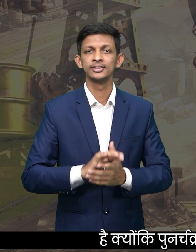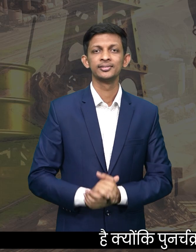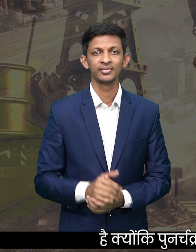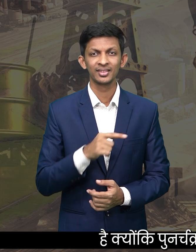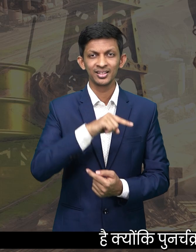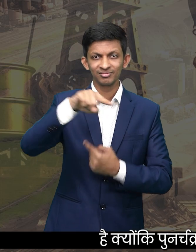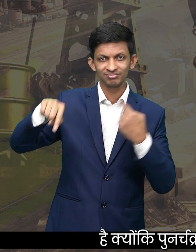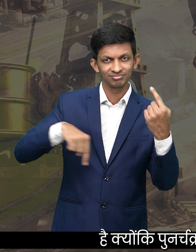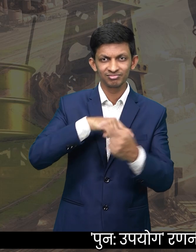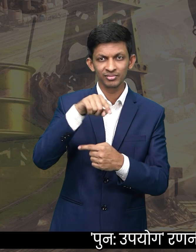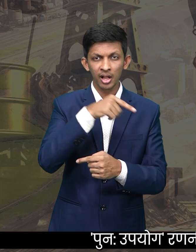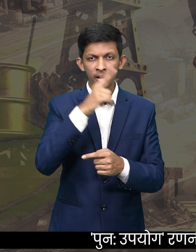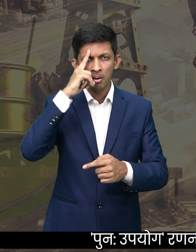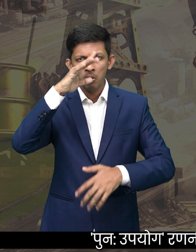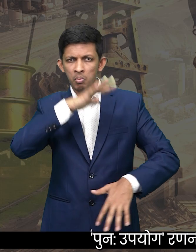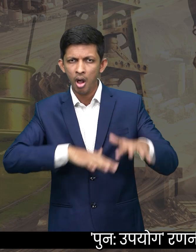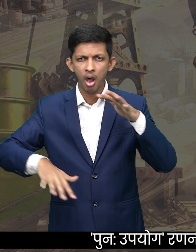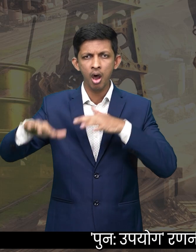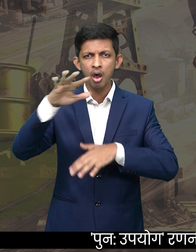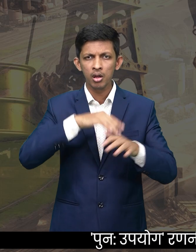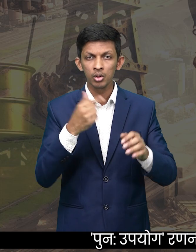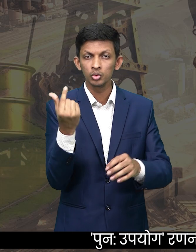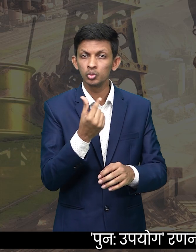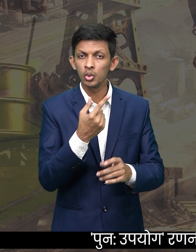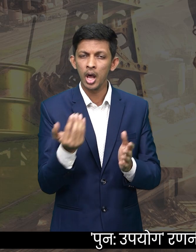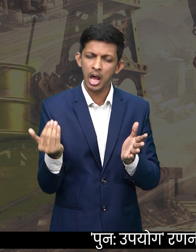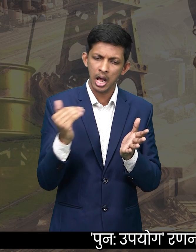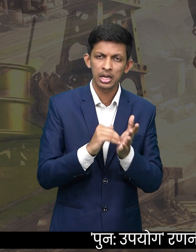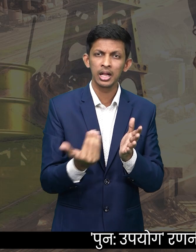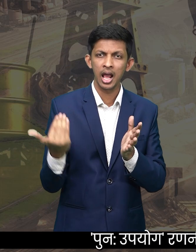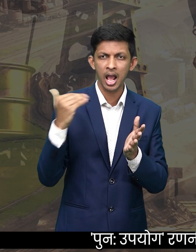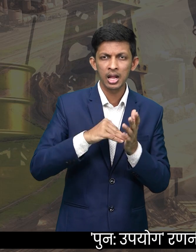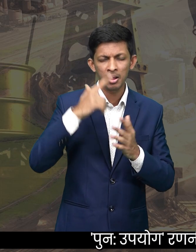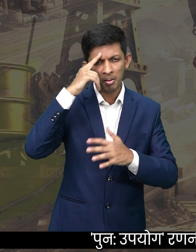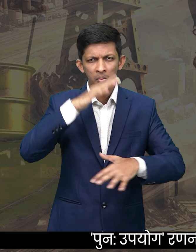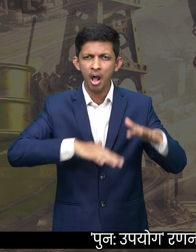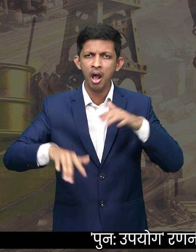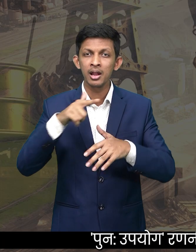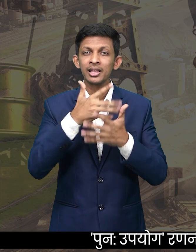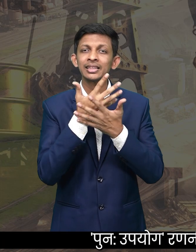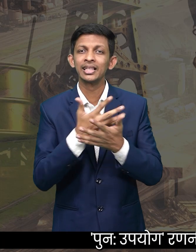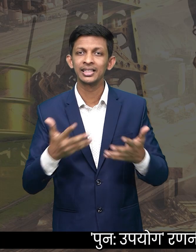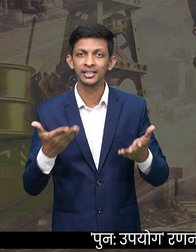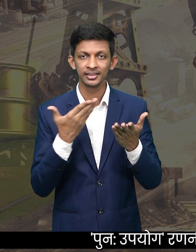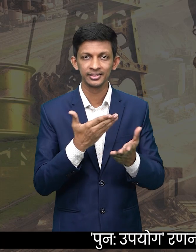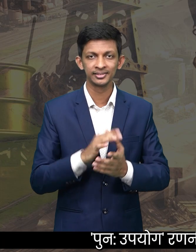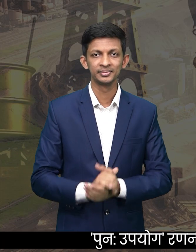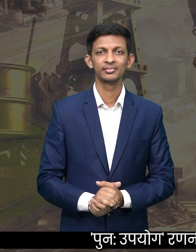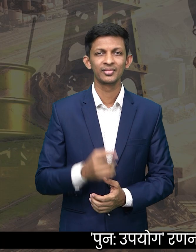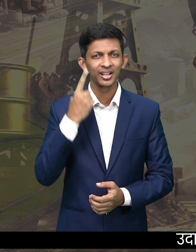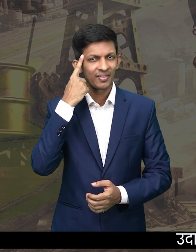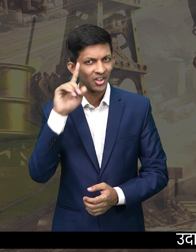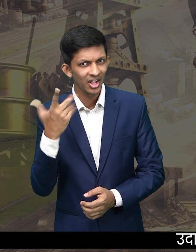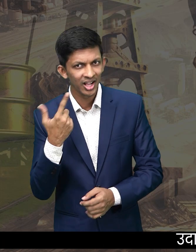है। पुनः उपयोग रणनीति में चीजों की उपयोग बार बार जाता